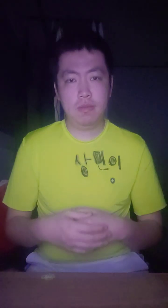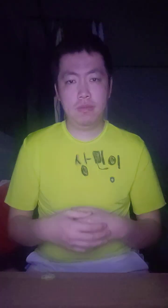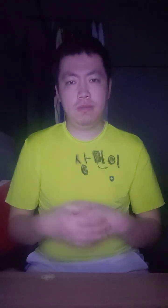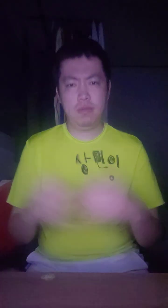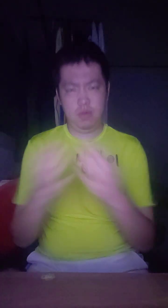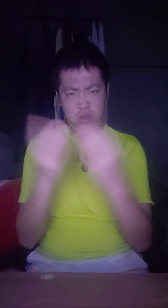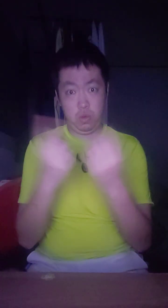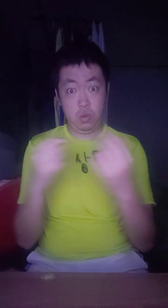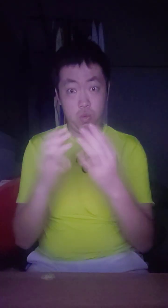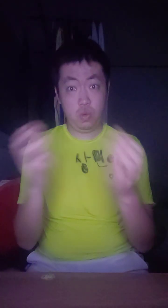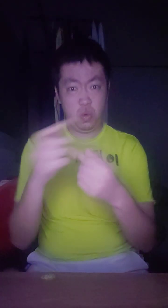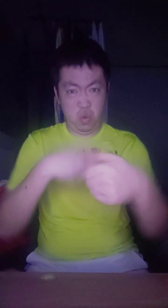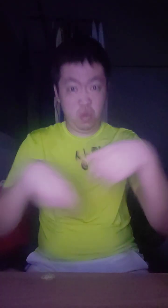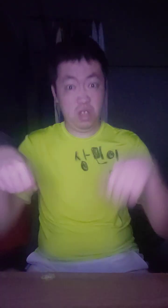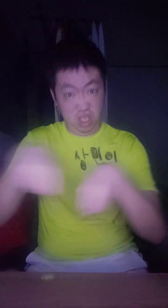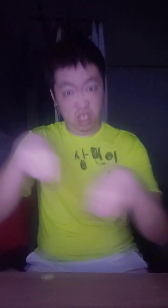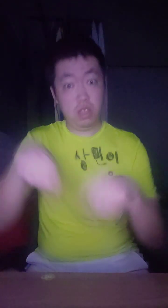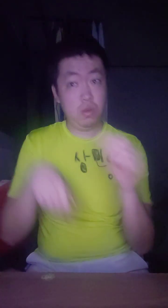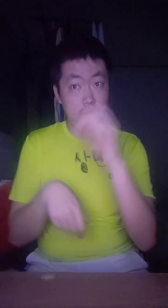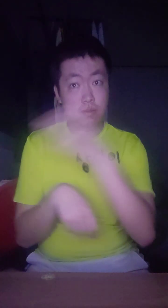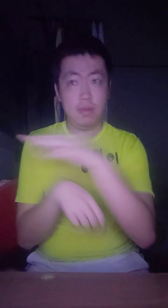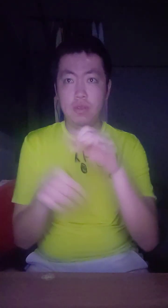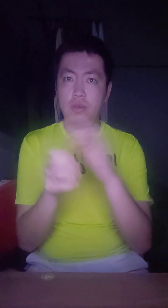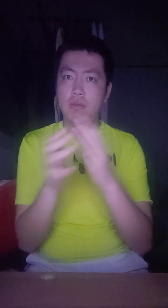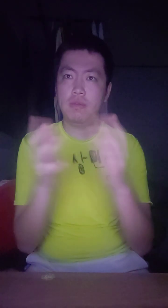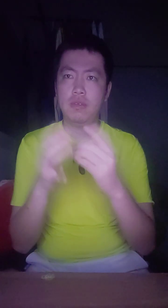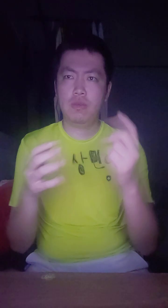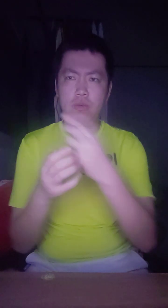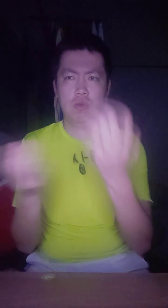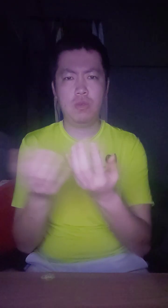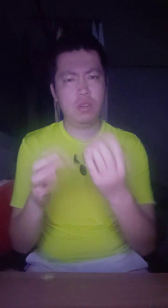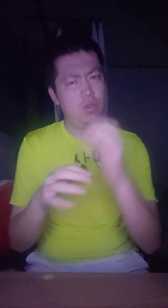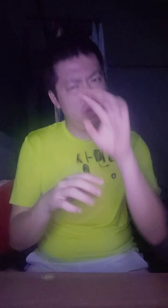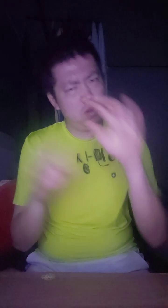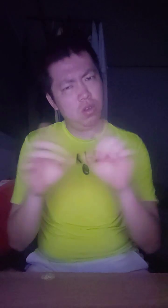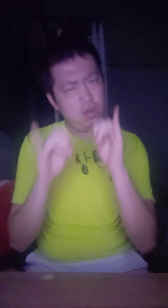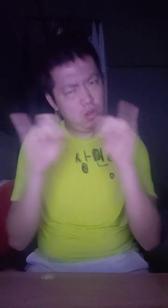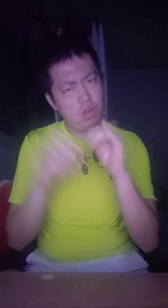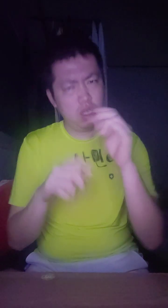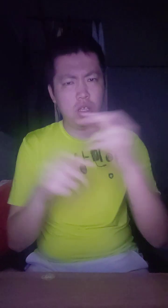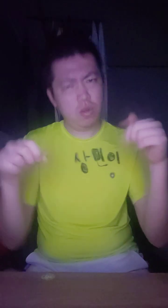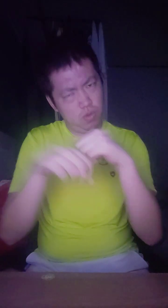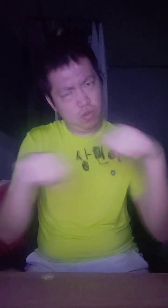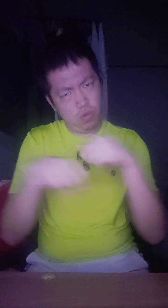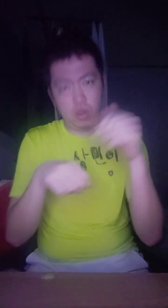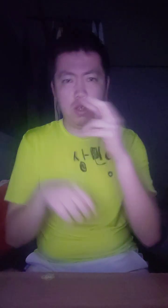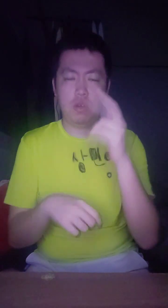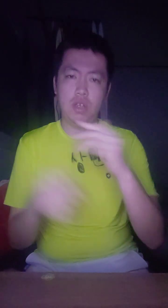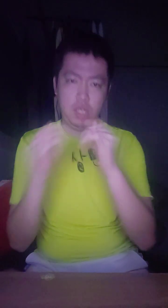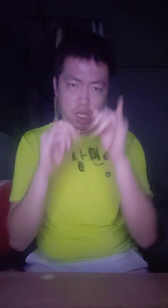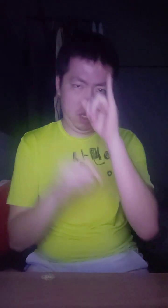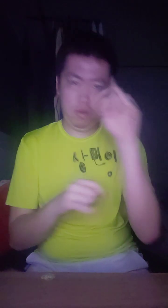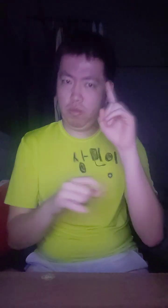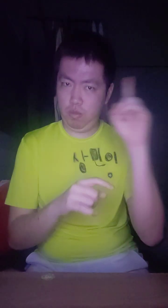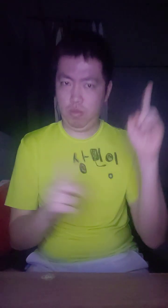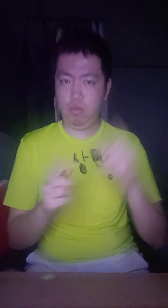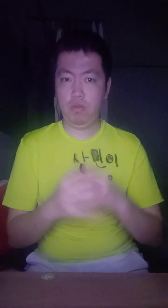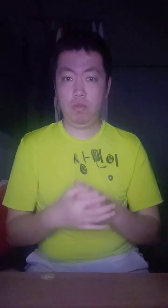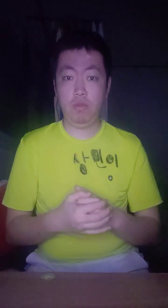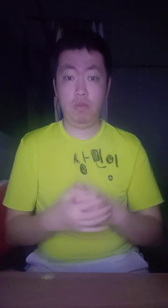서면 돌려차기 사건 이후에도 부산에서는 모르는 사람을 상대로 한 무차별 폭행 사건이 잇따르고 있습니다. 이런 범죄를